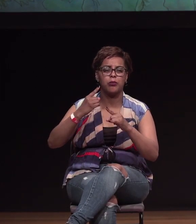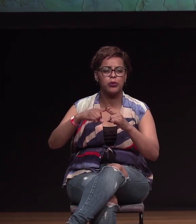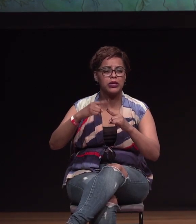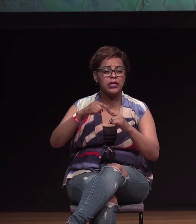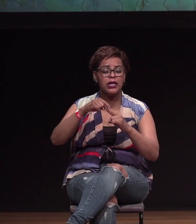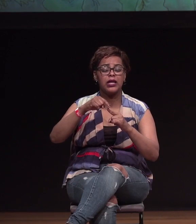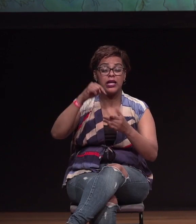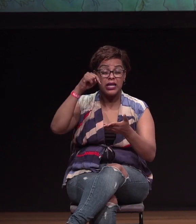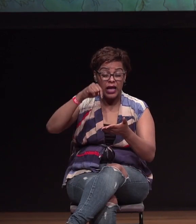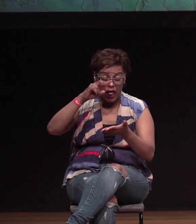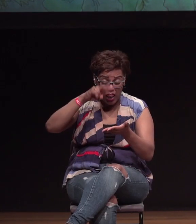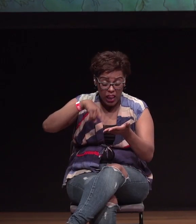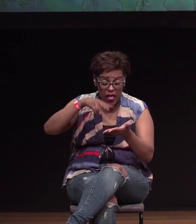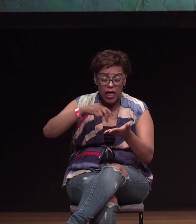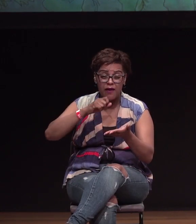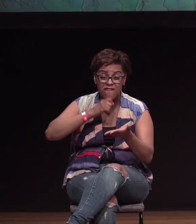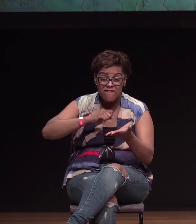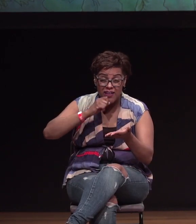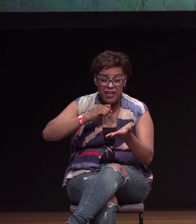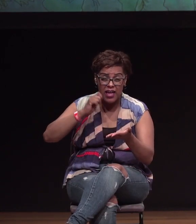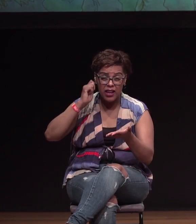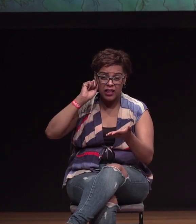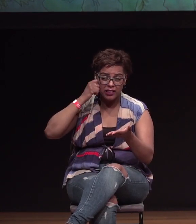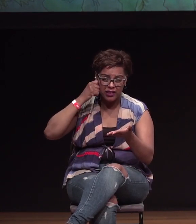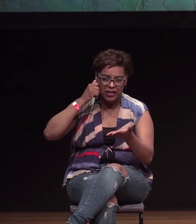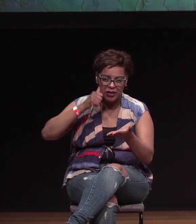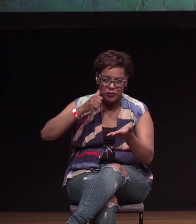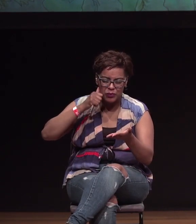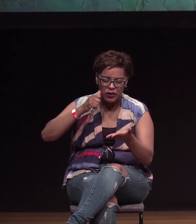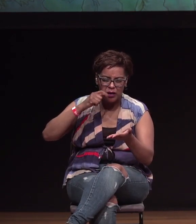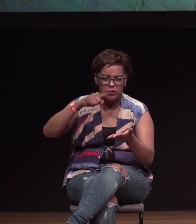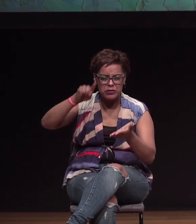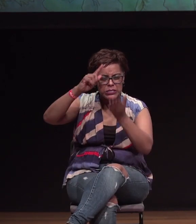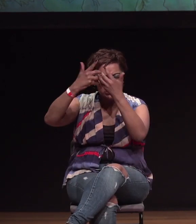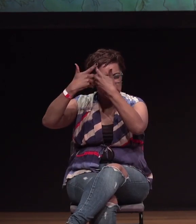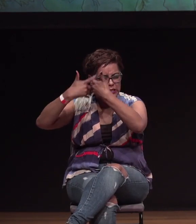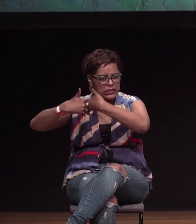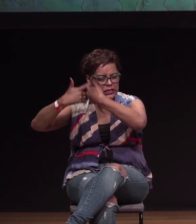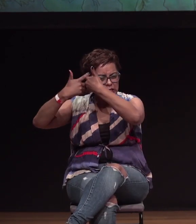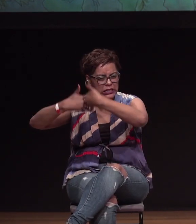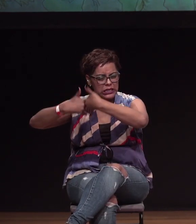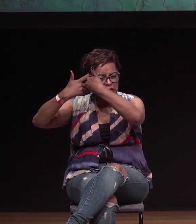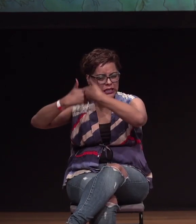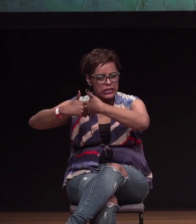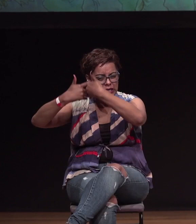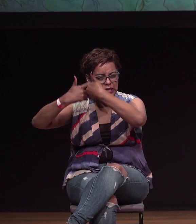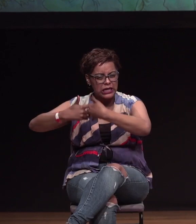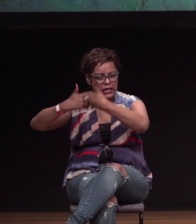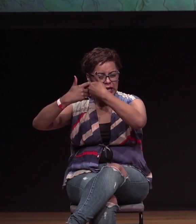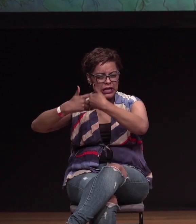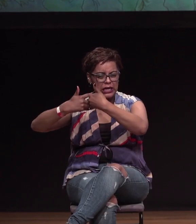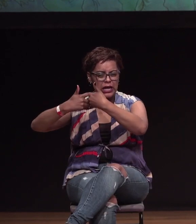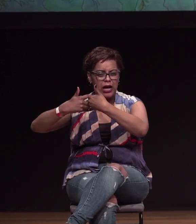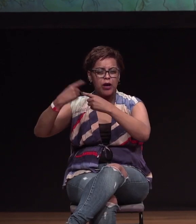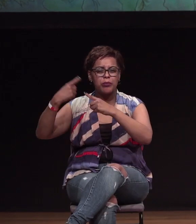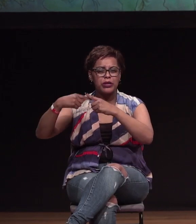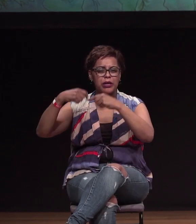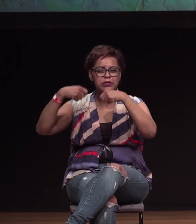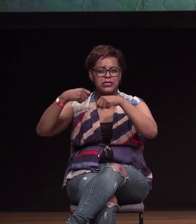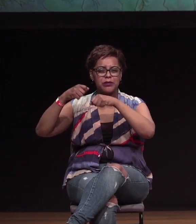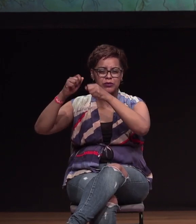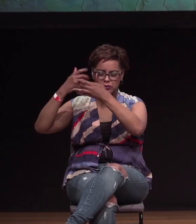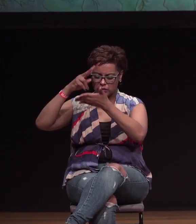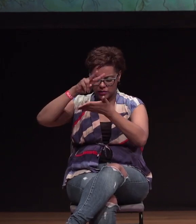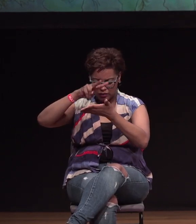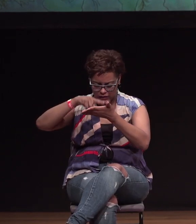pensamento dessas mulheres, para fazer com que o pensamento dessas mulheres se multiplicasse.